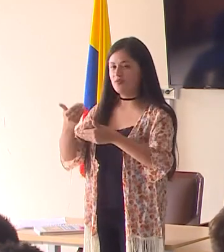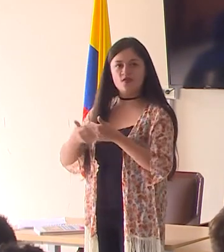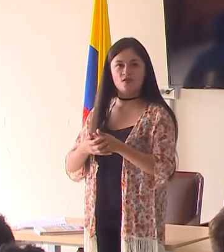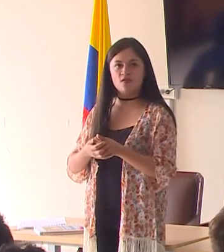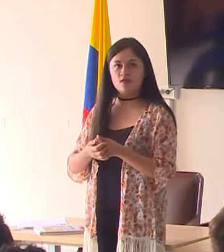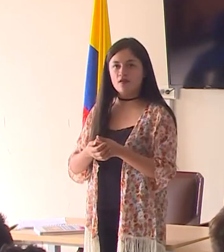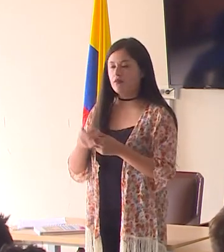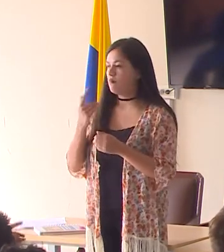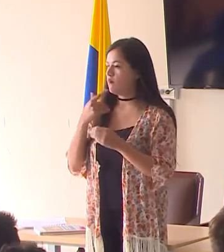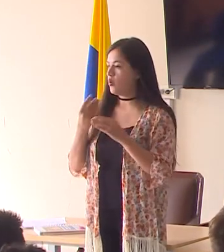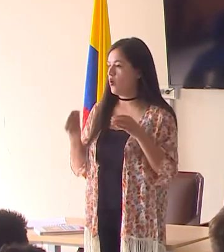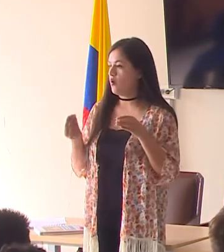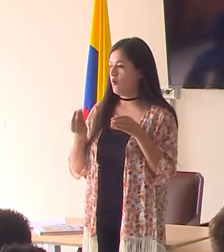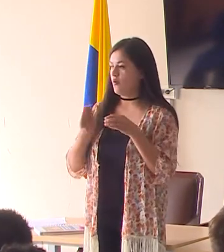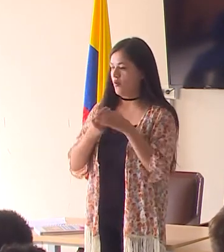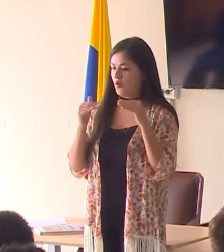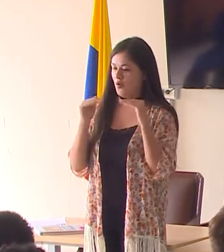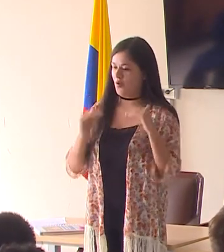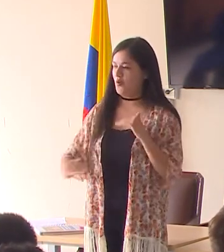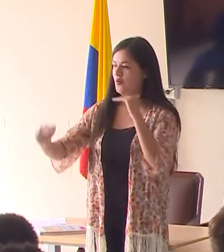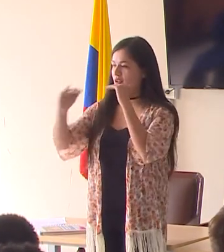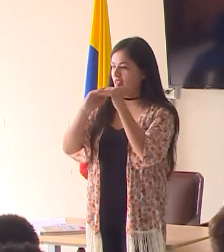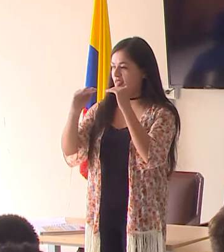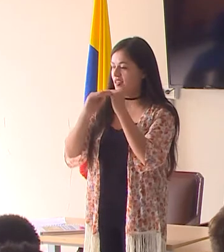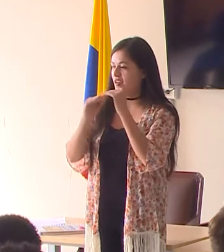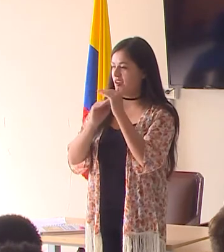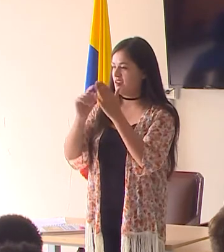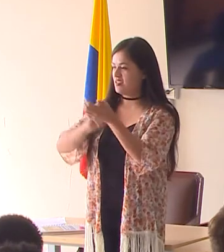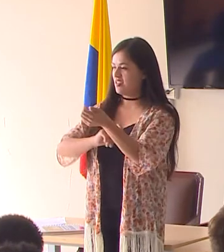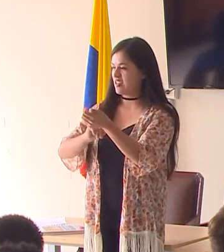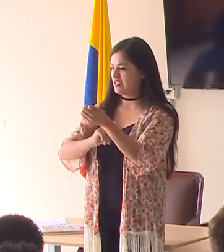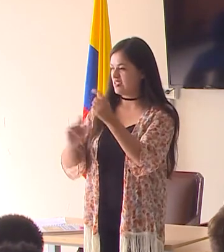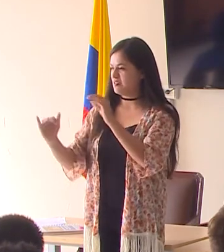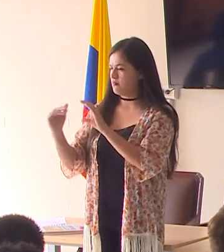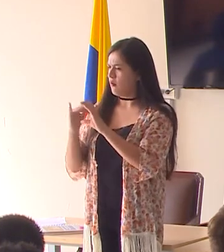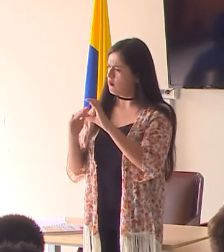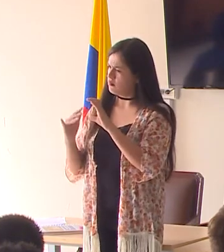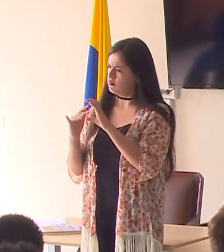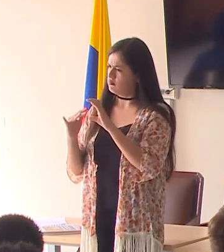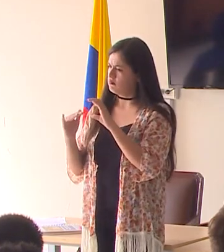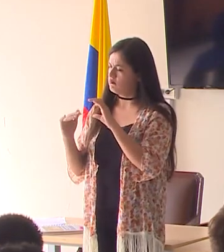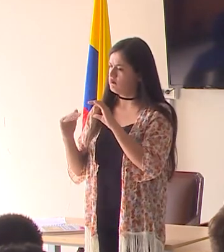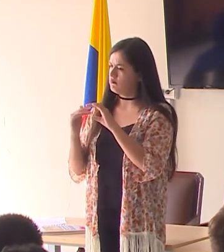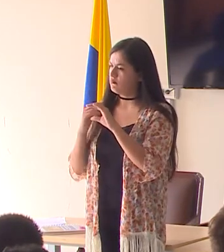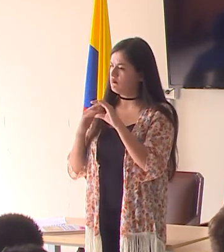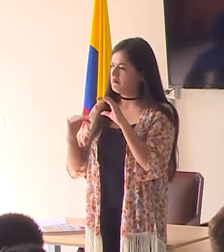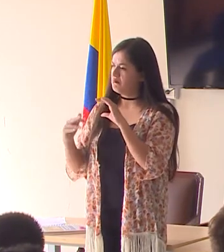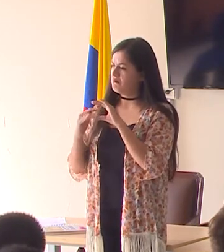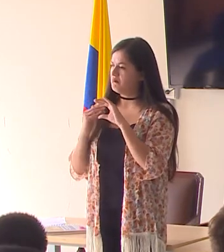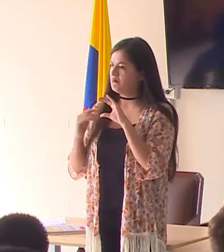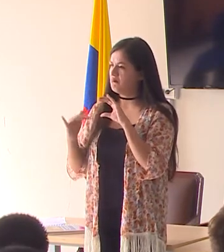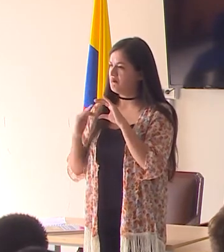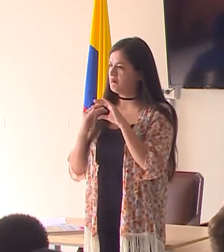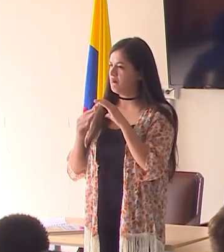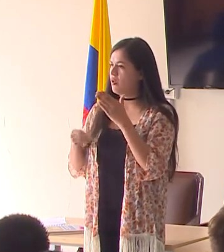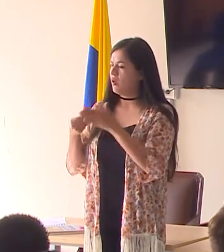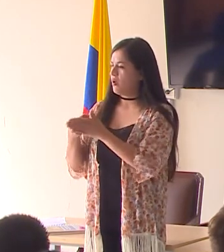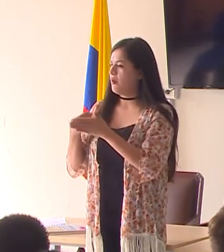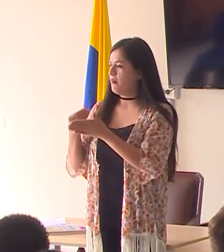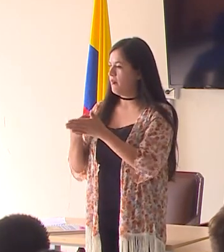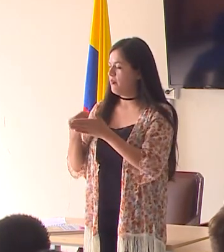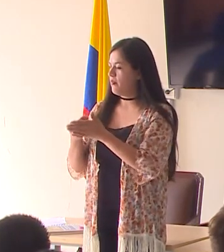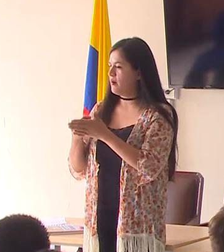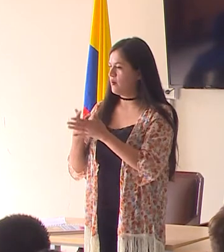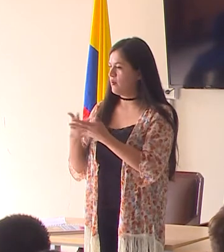es igual y exclusión y racismo ambiental que se han consolidado en el territorio el pago de pasivos ambientales debería ser un segundo